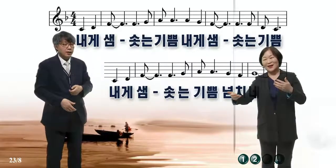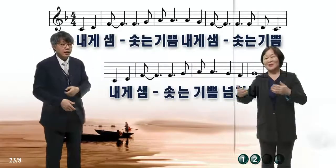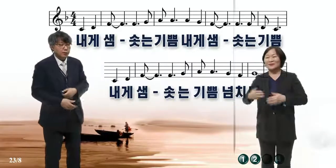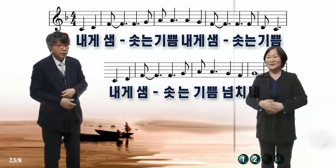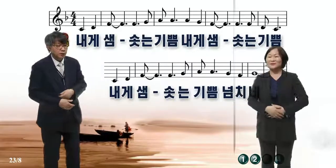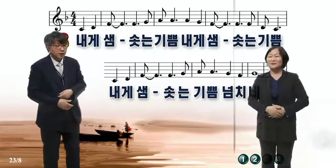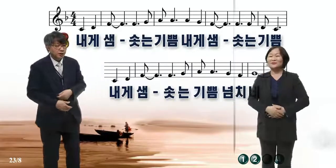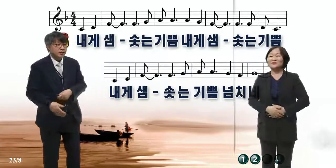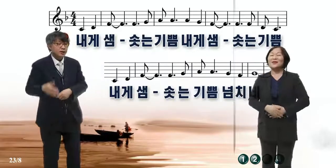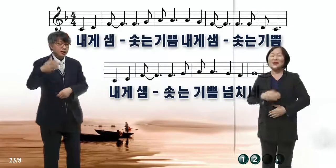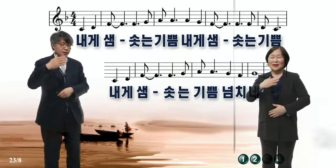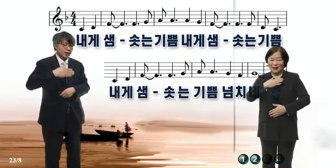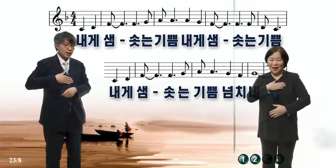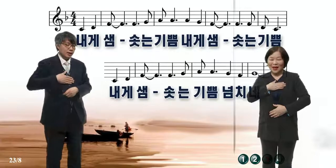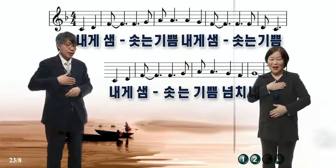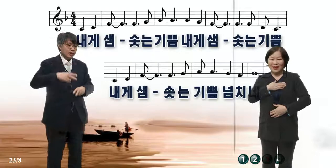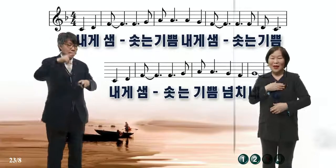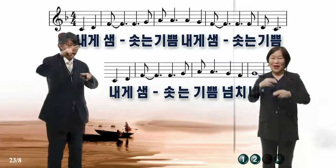내게 샘솟는 내게